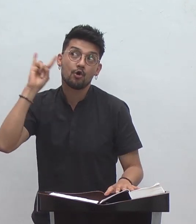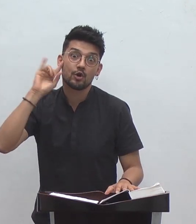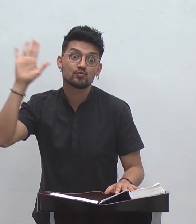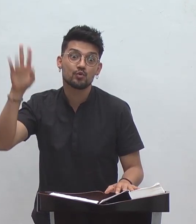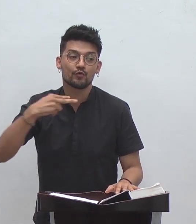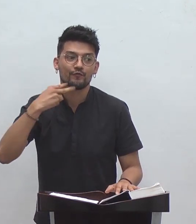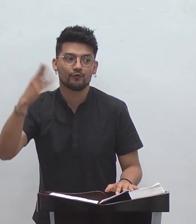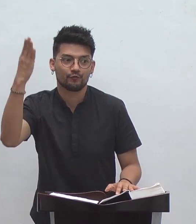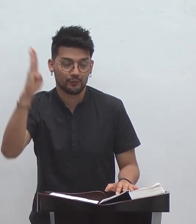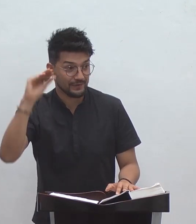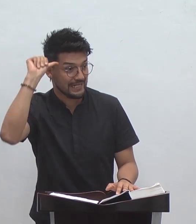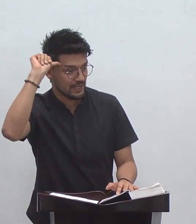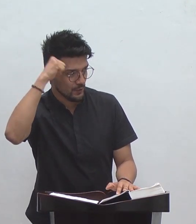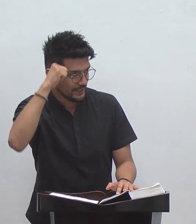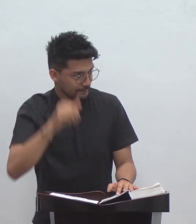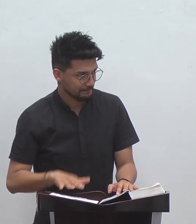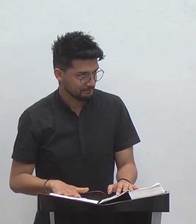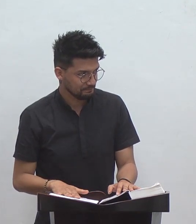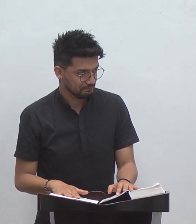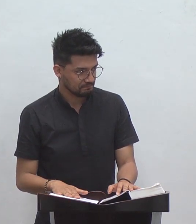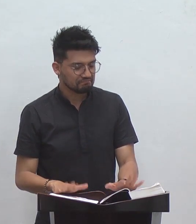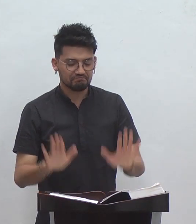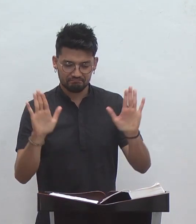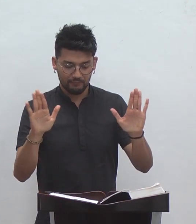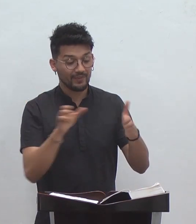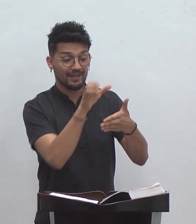Quiero recordarle el título, Oiga voz.